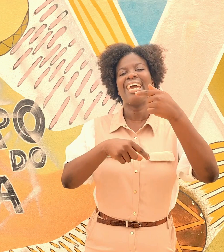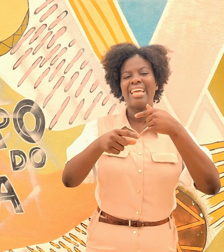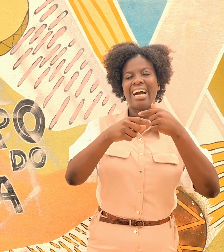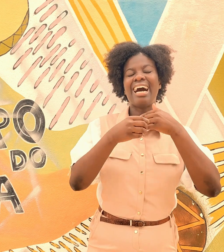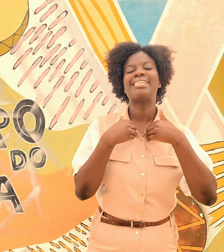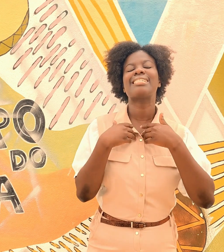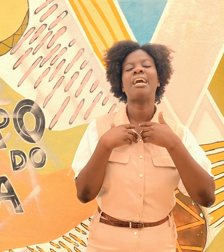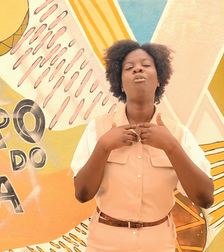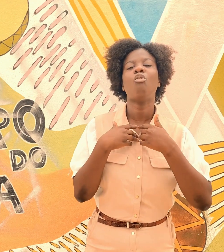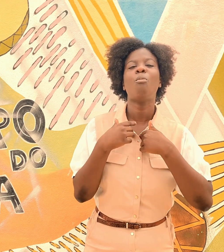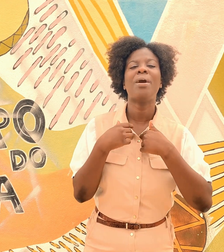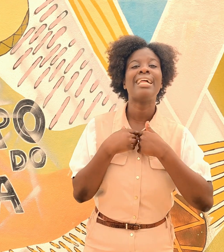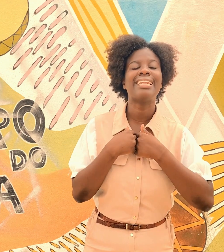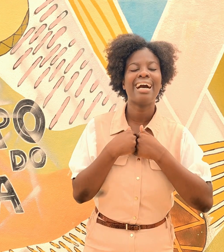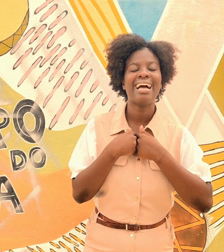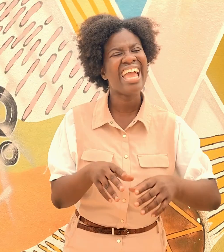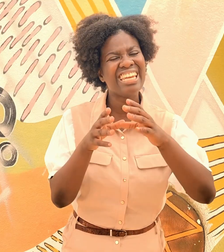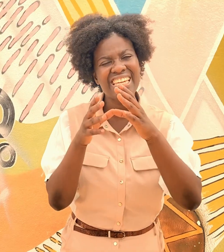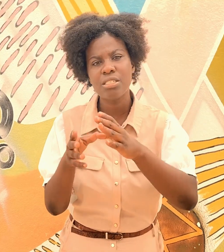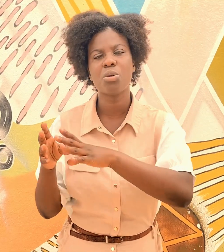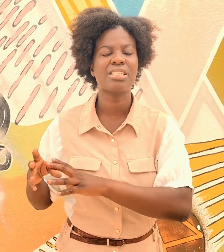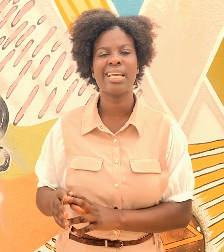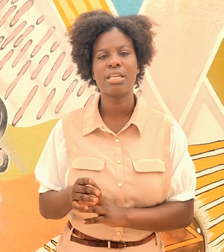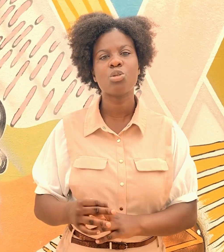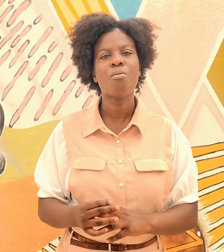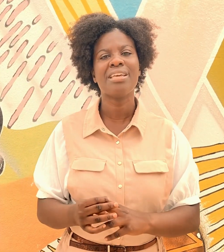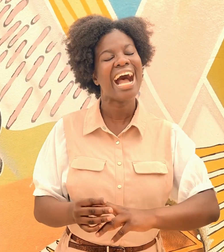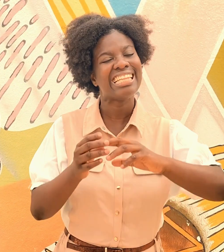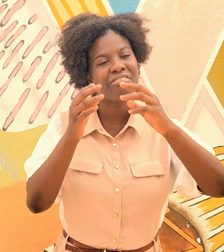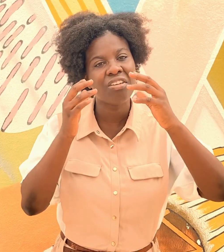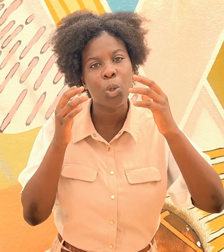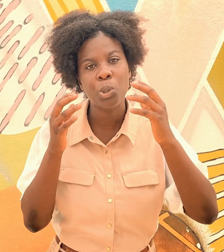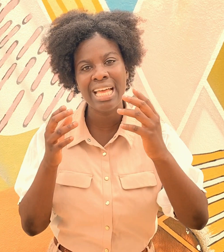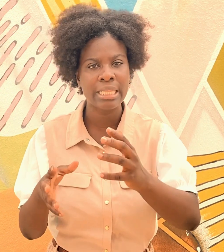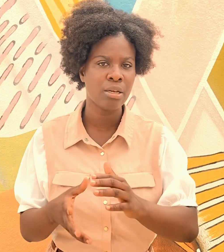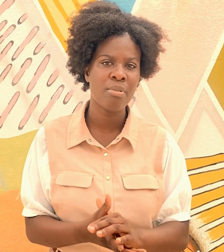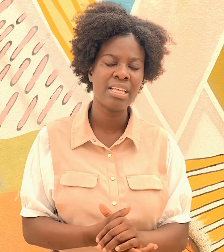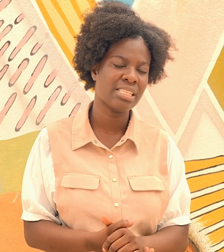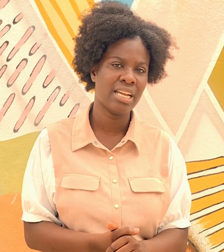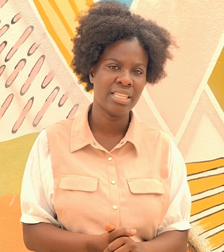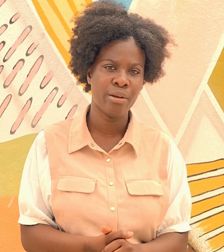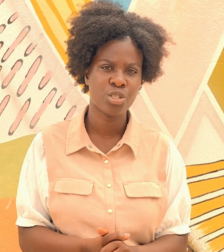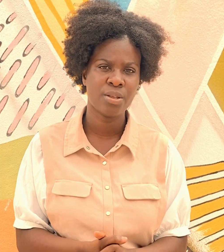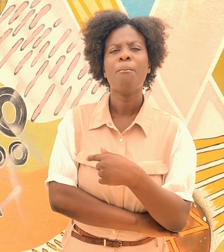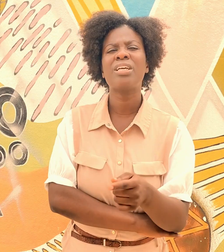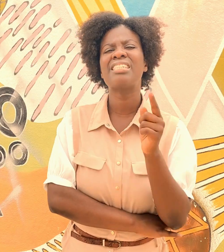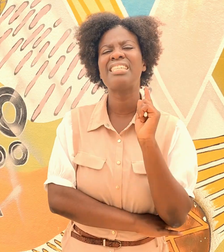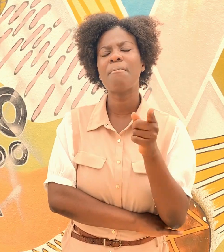qualquer ação humana. É nisso que se resume a dificuldade de obedecer a Deus. Porque sempre